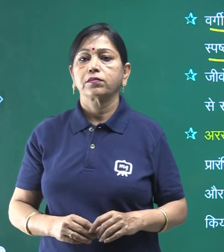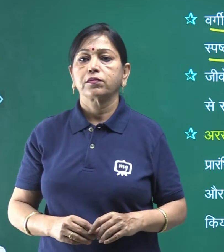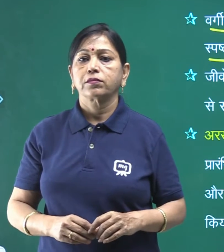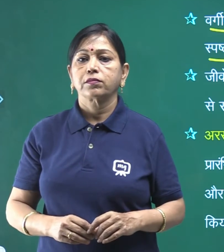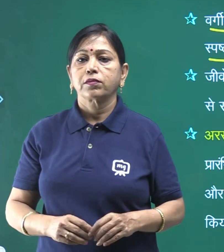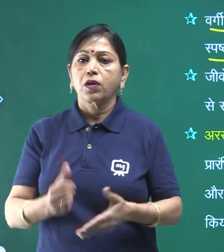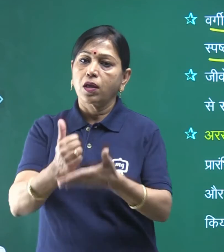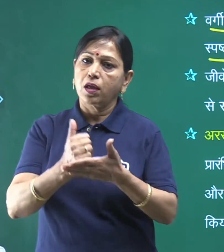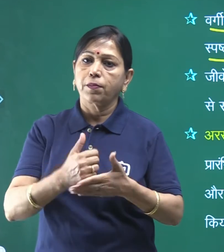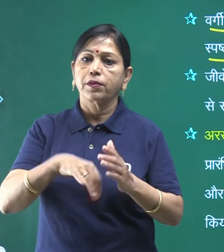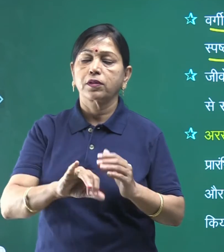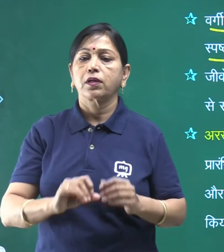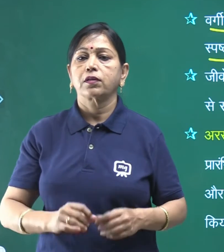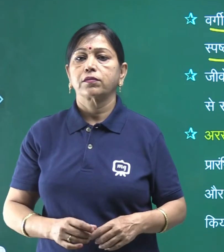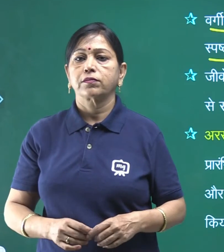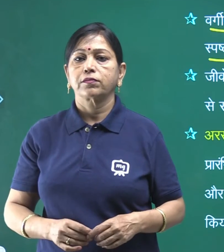सहायक होता है।